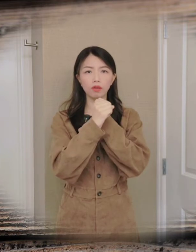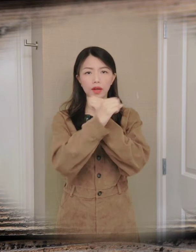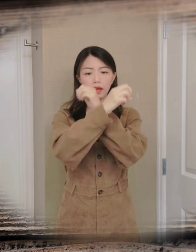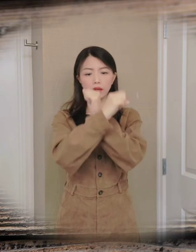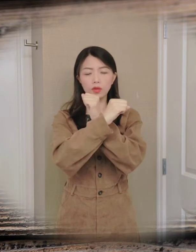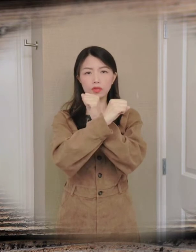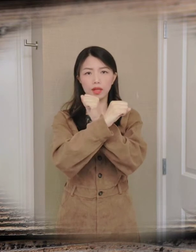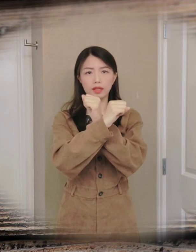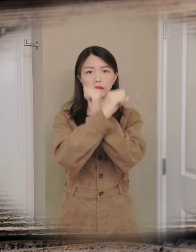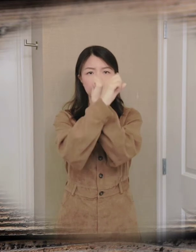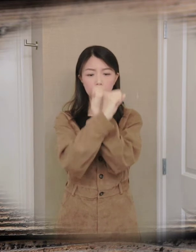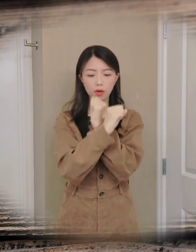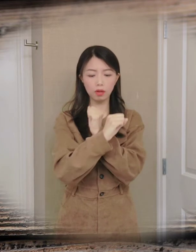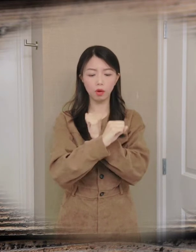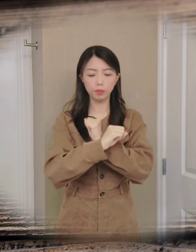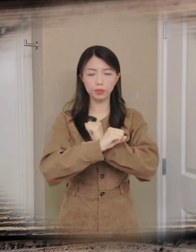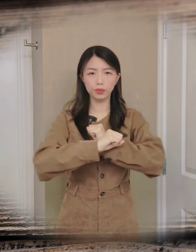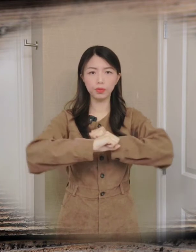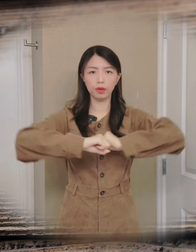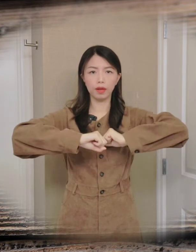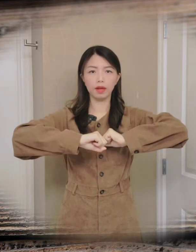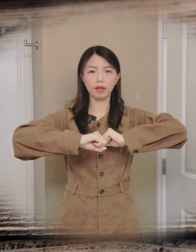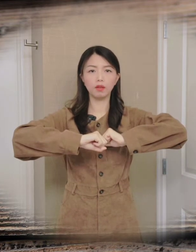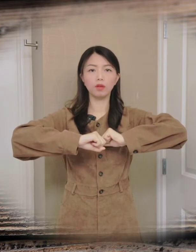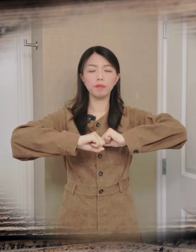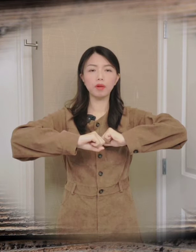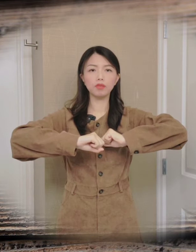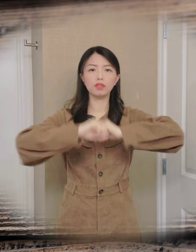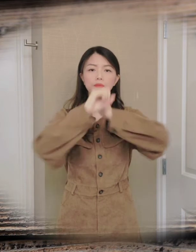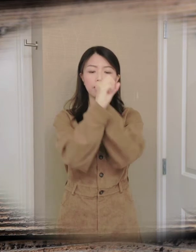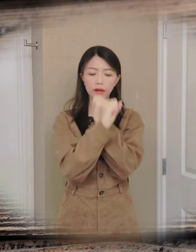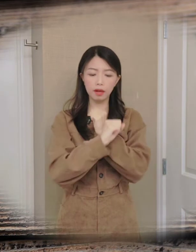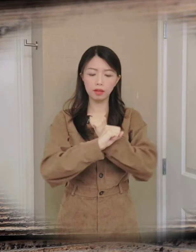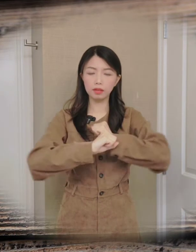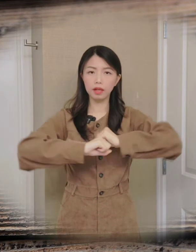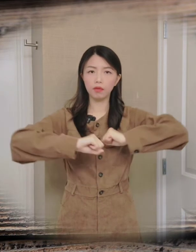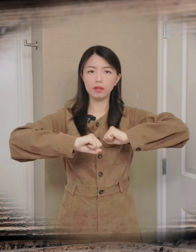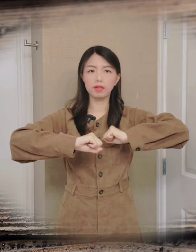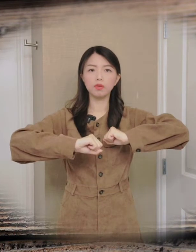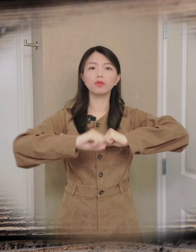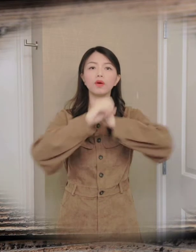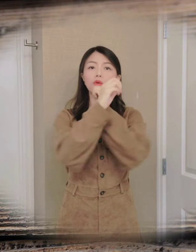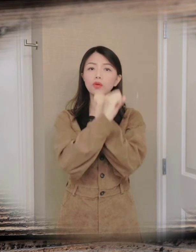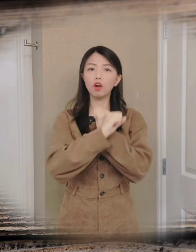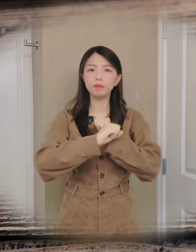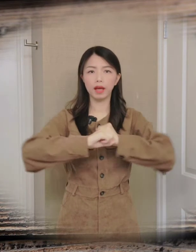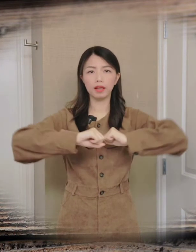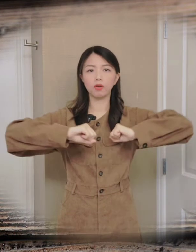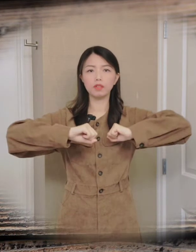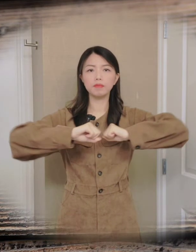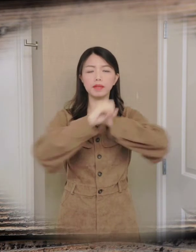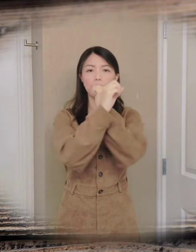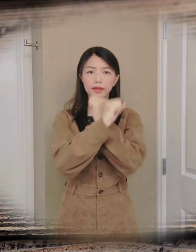손을 이렇게 크로스된 이 상태에서 옆으로 이렇게 넓게 펼쳐주시면 들이라고 하는 뜻의 수어도 되고